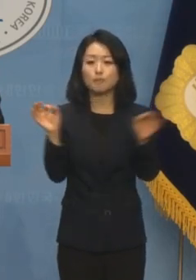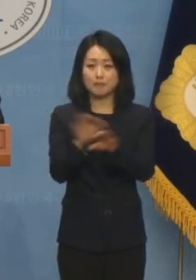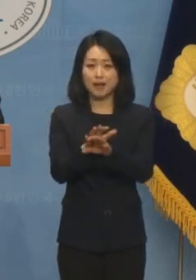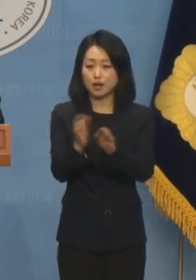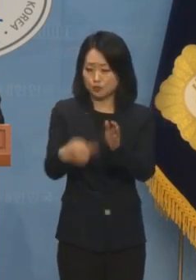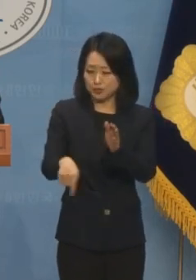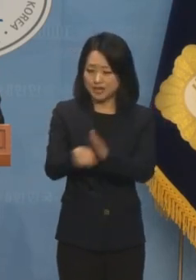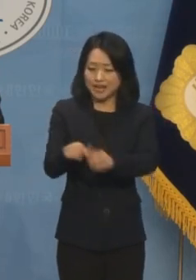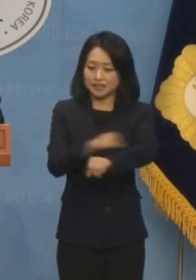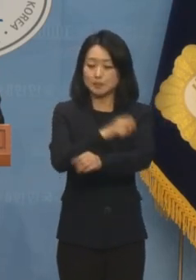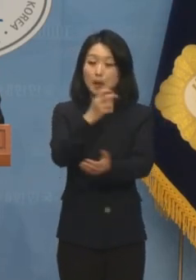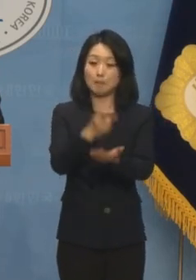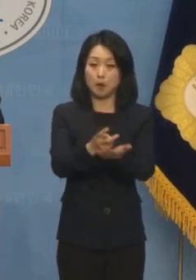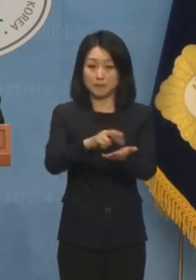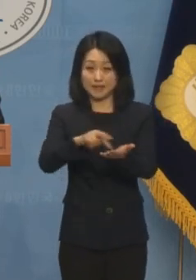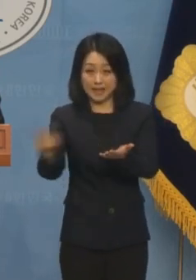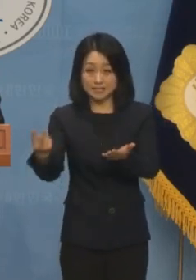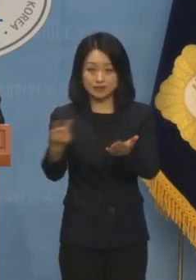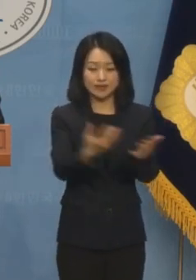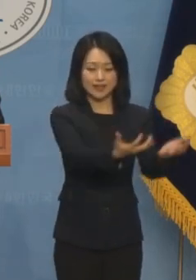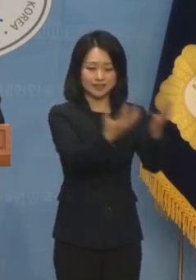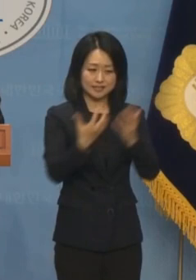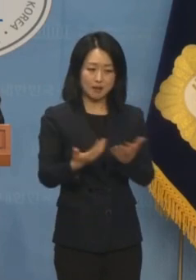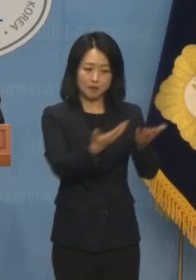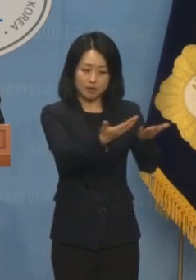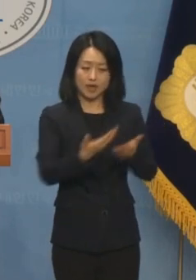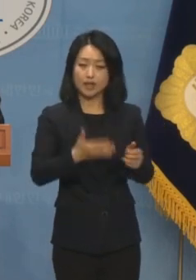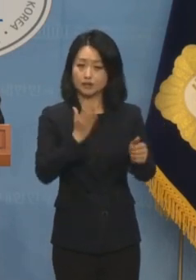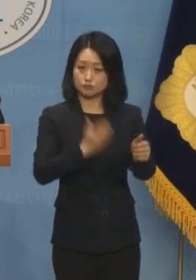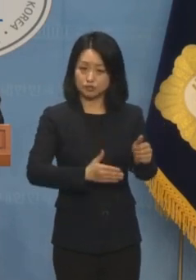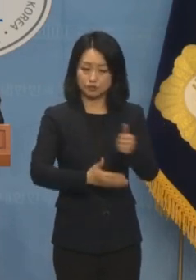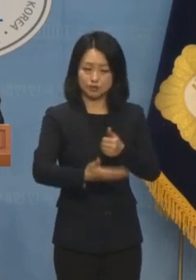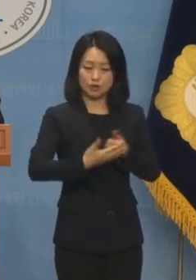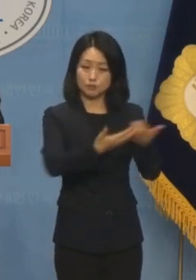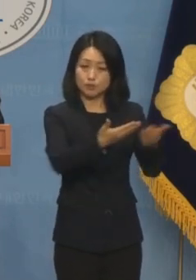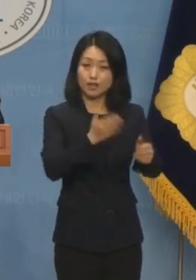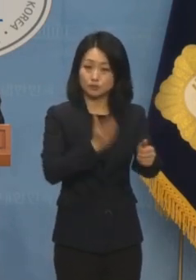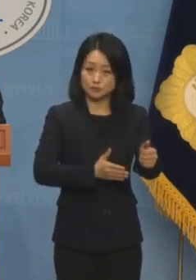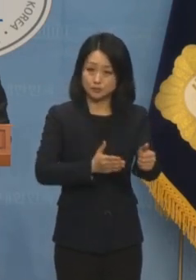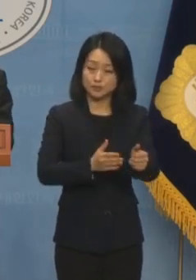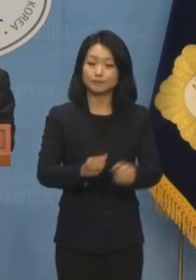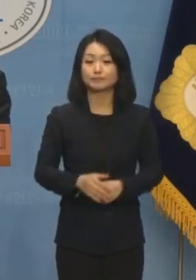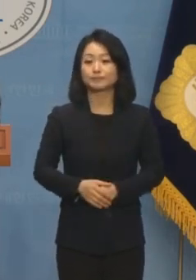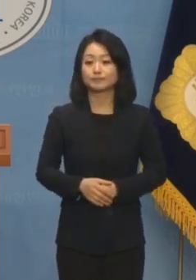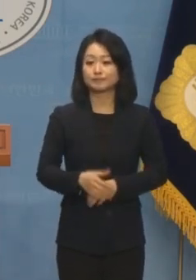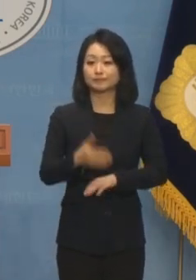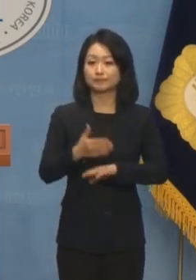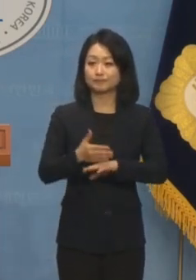전세사기 특별법 개정에 전향적으로 협조하시기 바랍니다. 이상입니다.